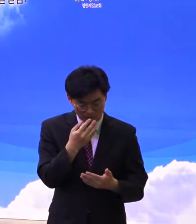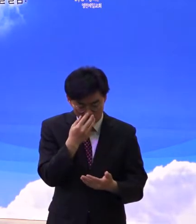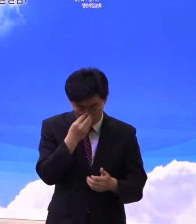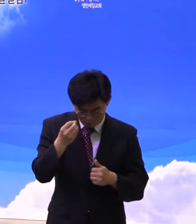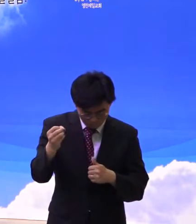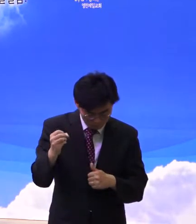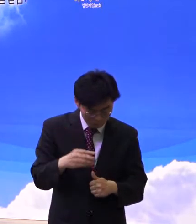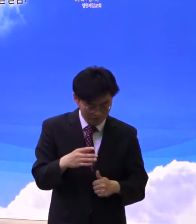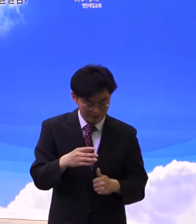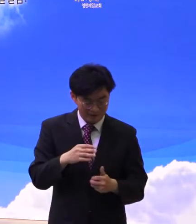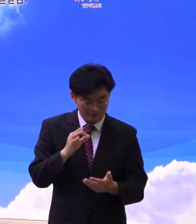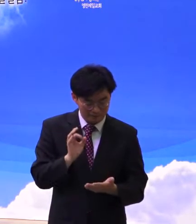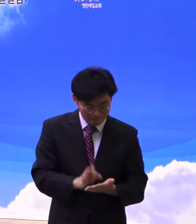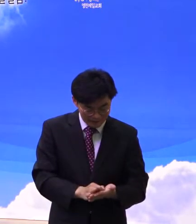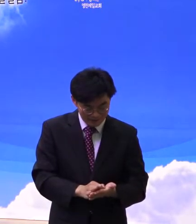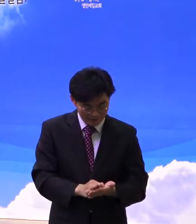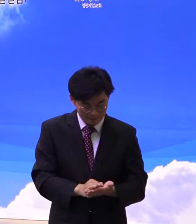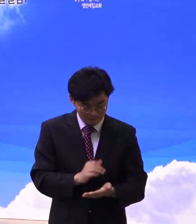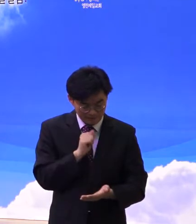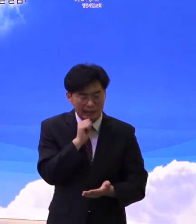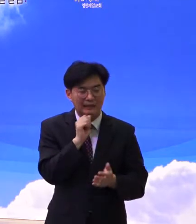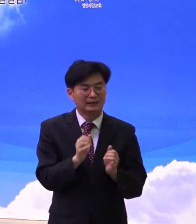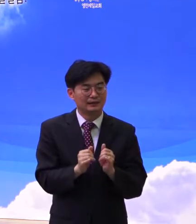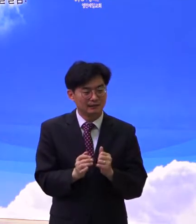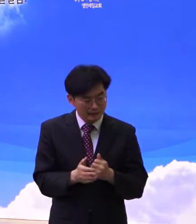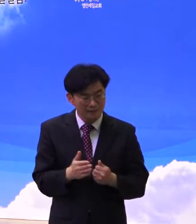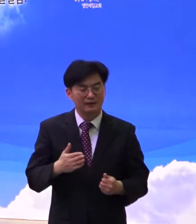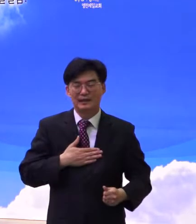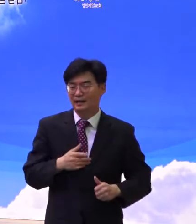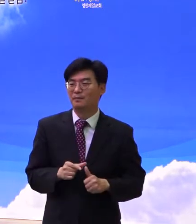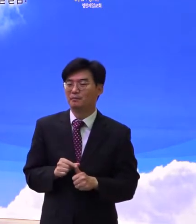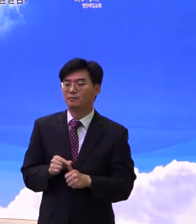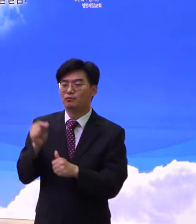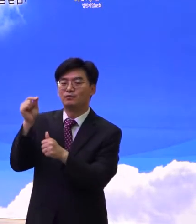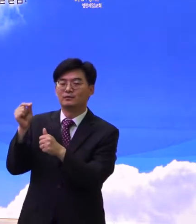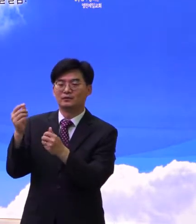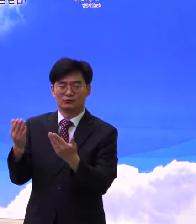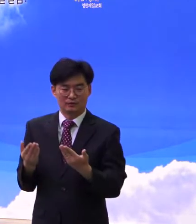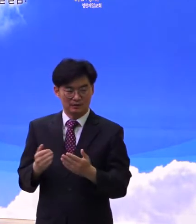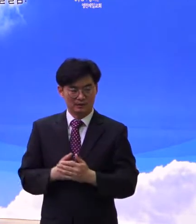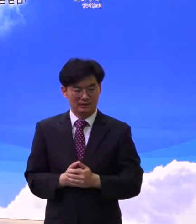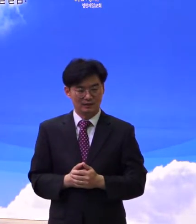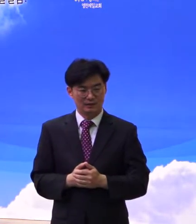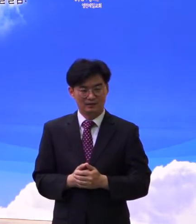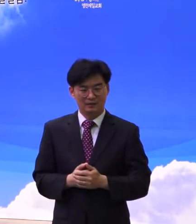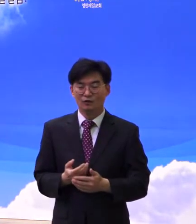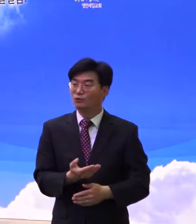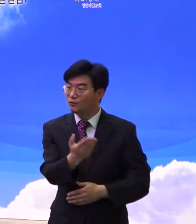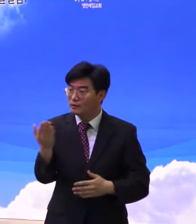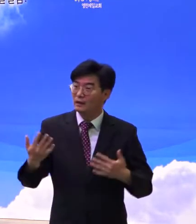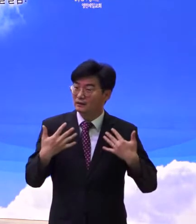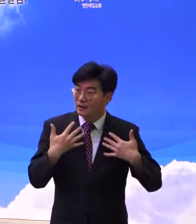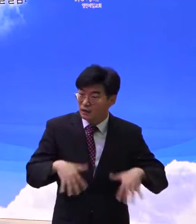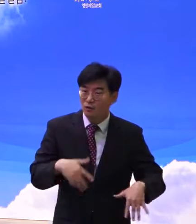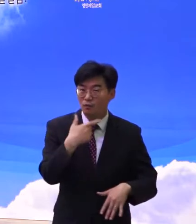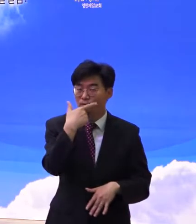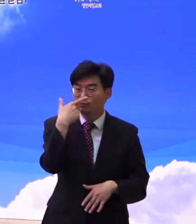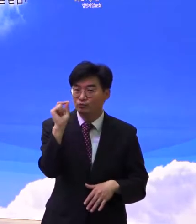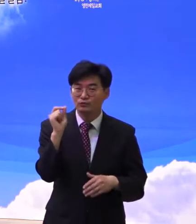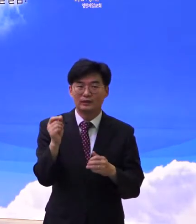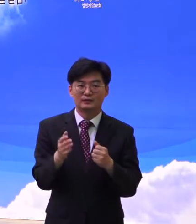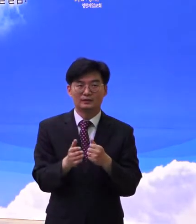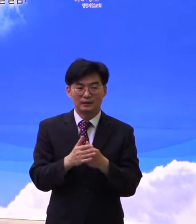멸시받고 가진 것이 없고, 그래서 하나님께서 우리를 불러서 우리가 하나님께 헌신하고 나아가면 우리를